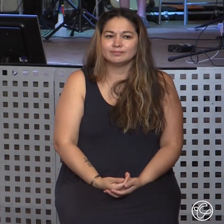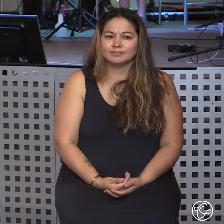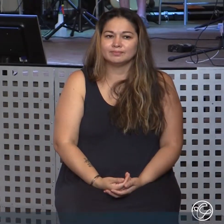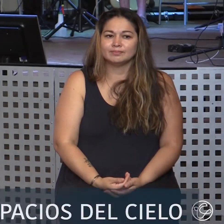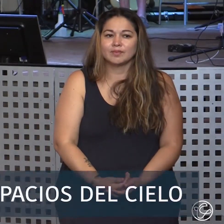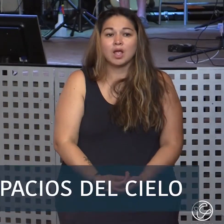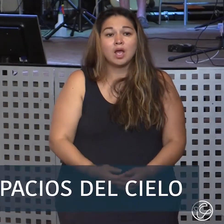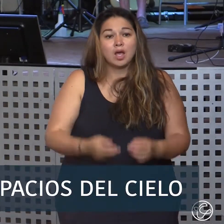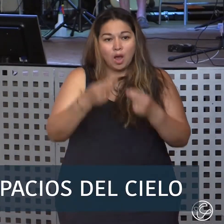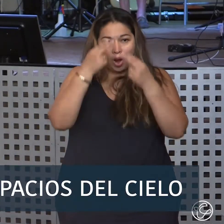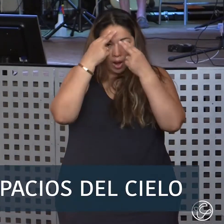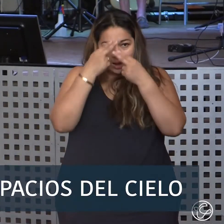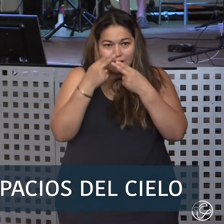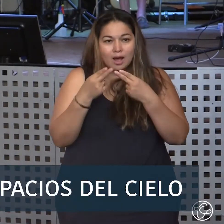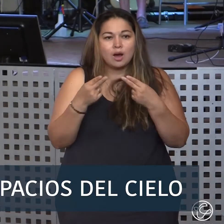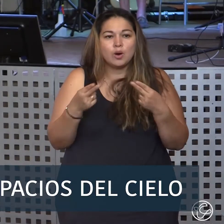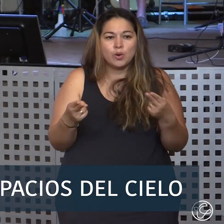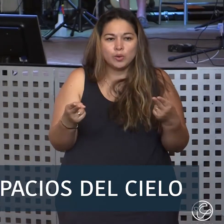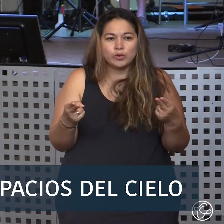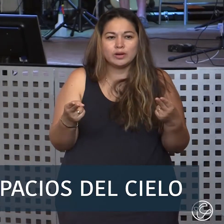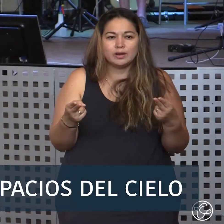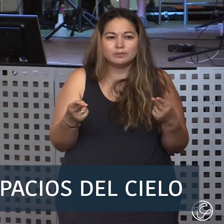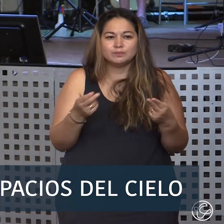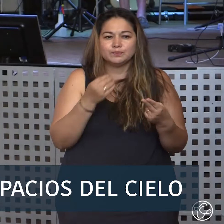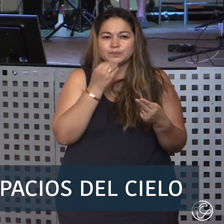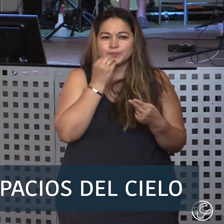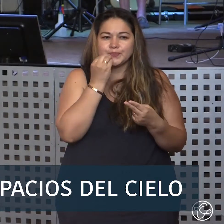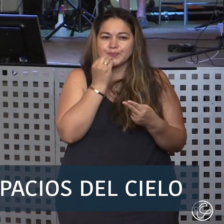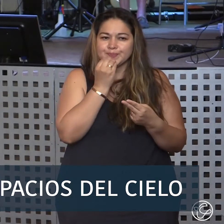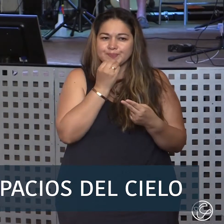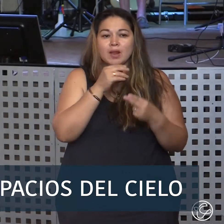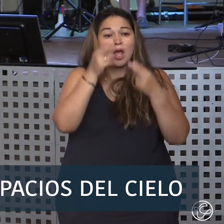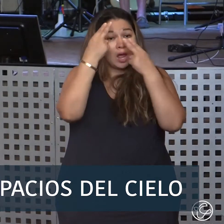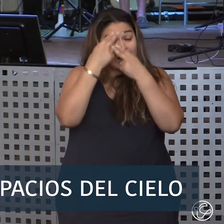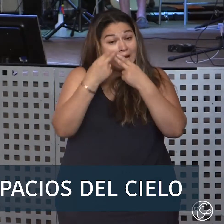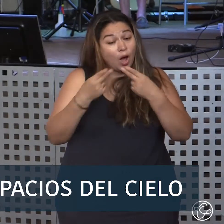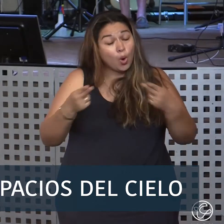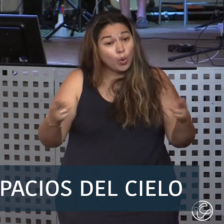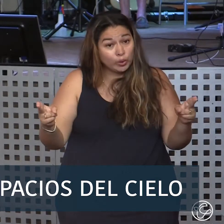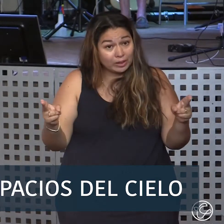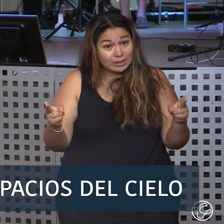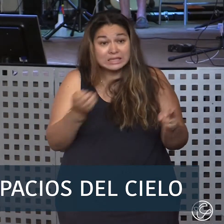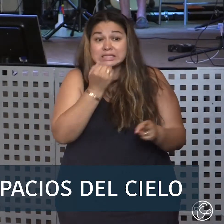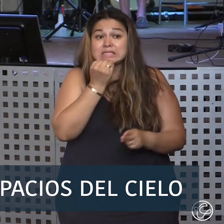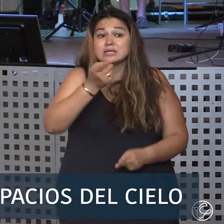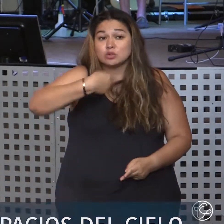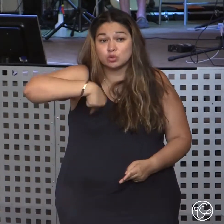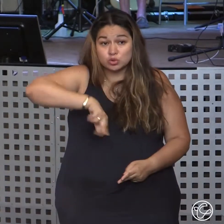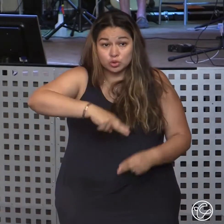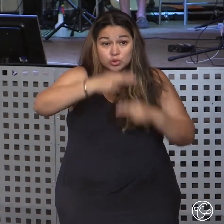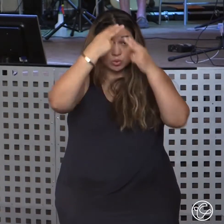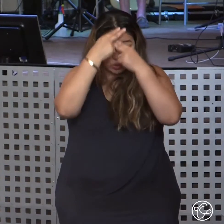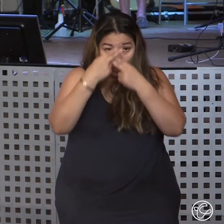La honra nos da acceso a los sistemas y espacios del cielo.